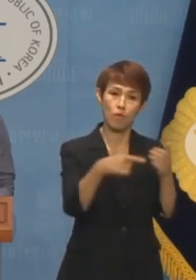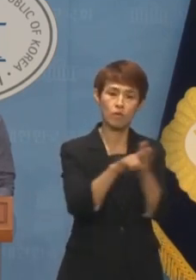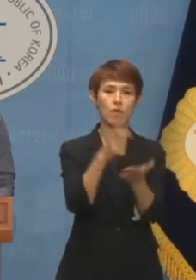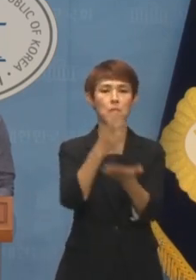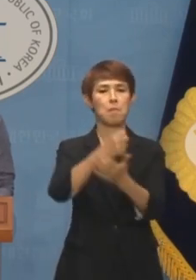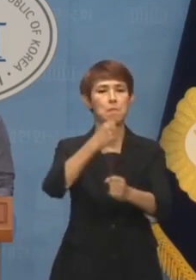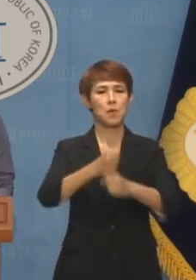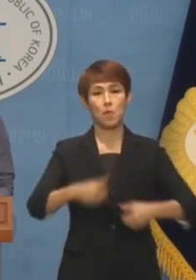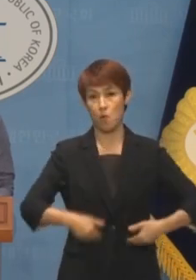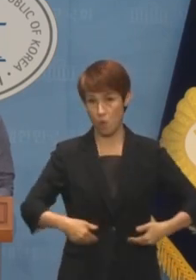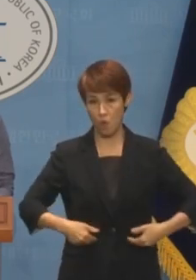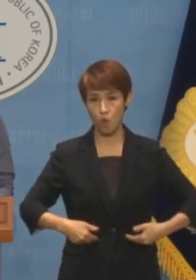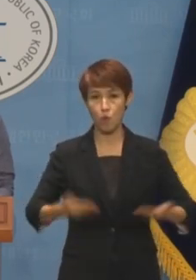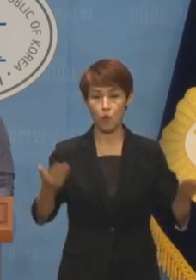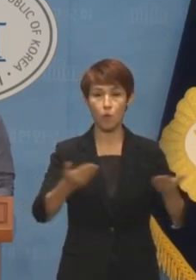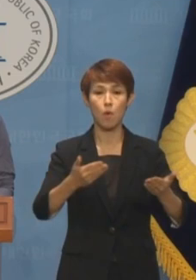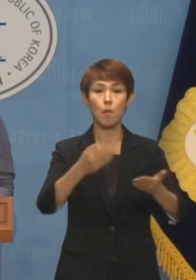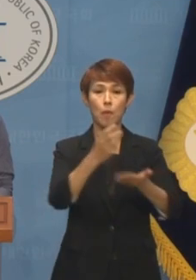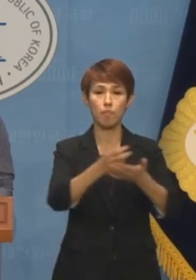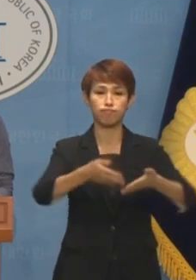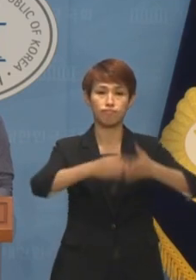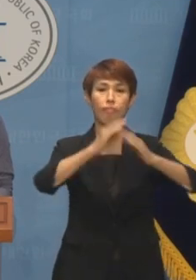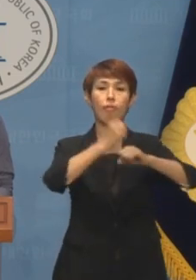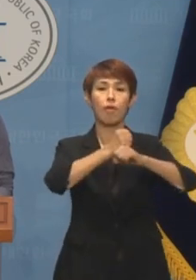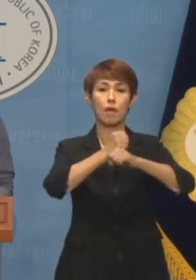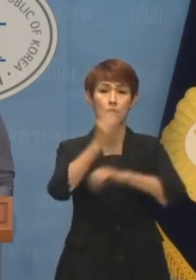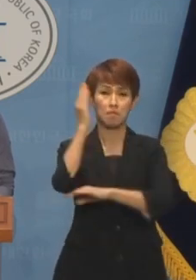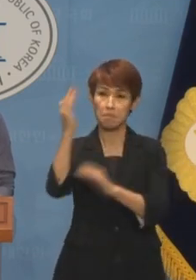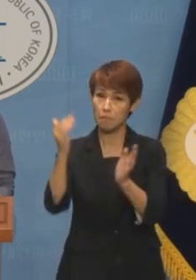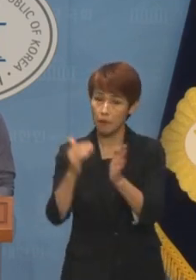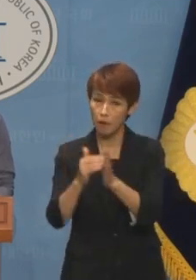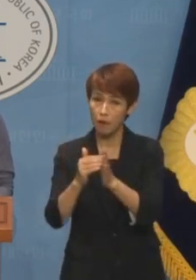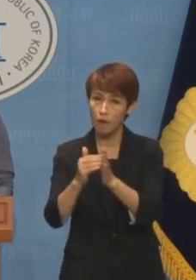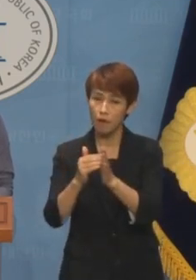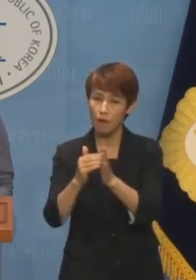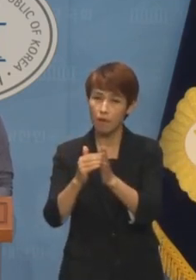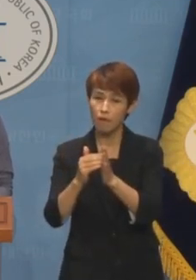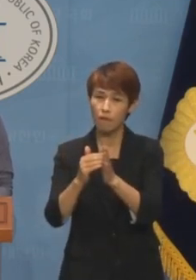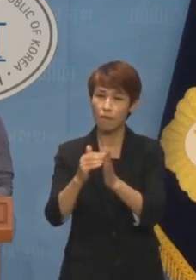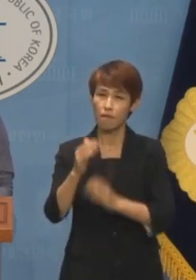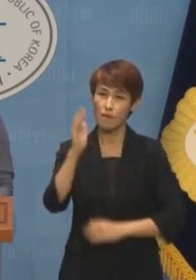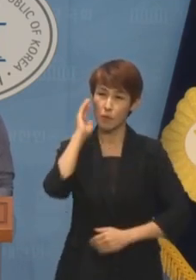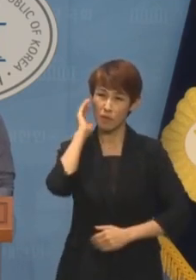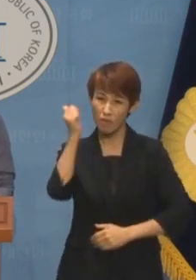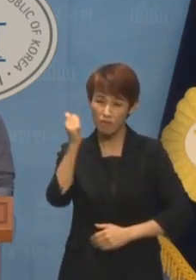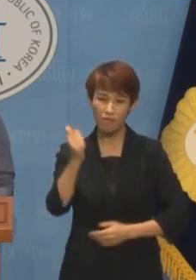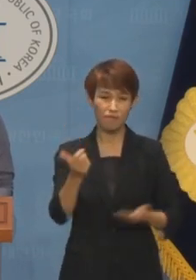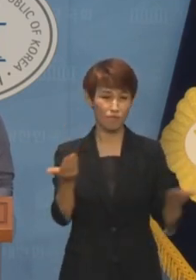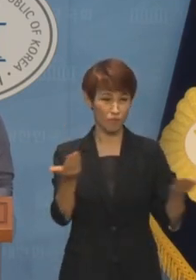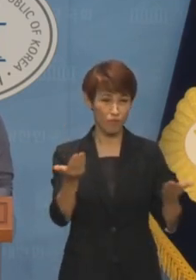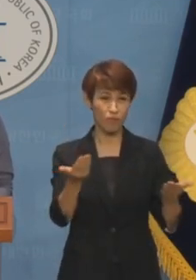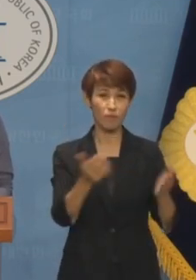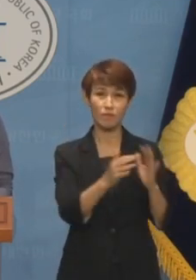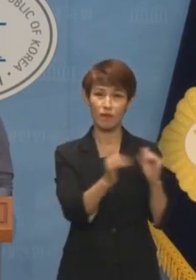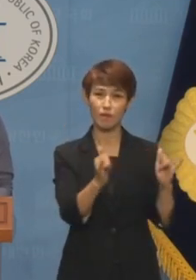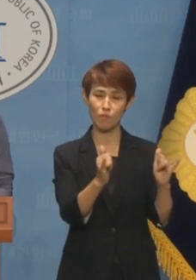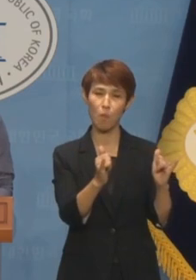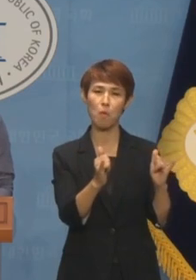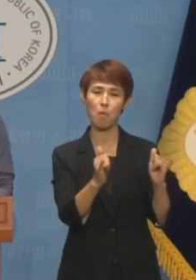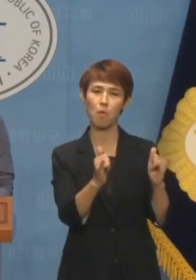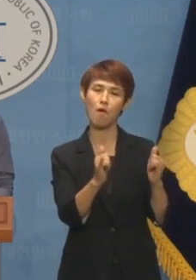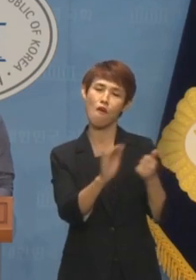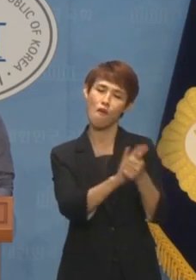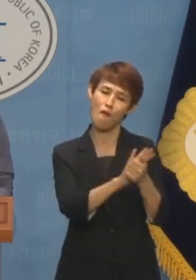제정과 노동법원 설치를 언급했습니다. 누가 보면 대통령이 우리 노동자들을